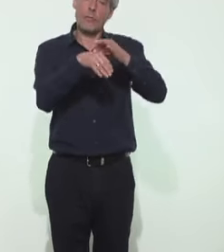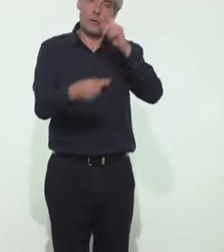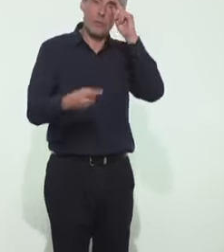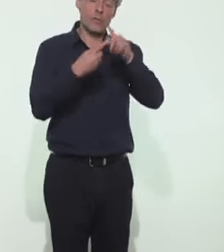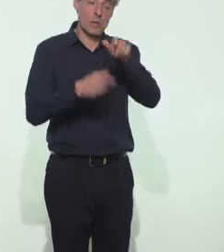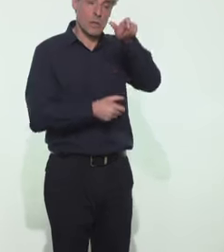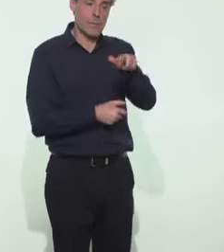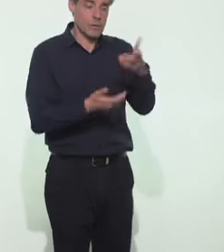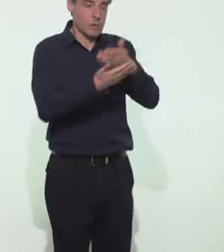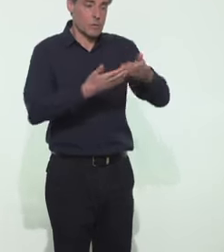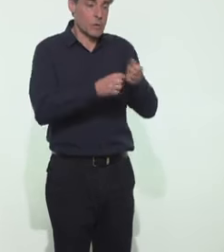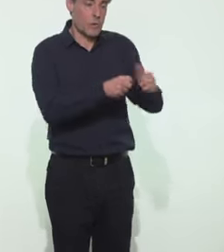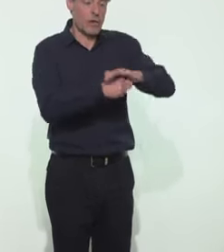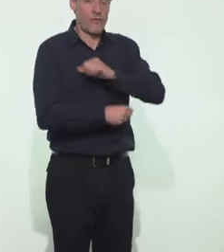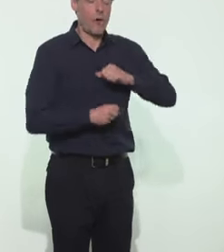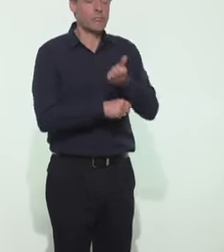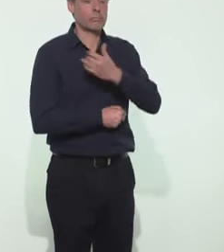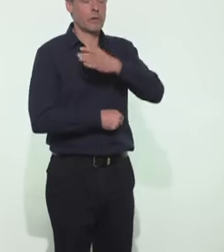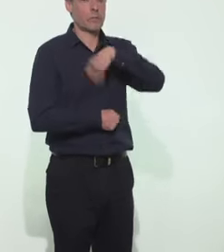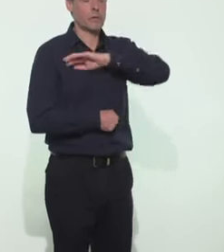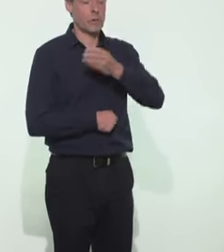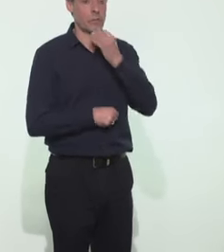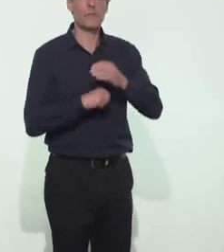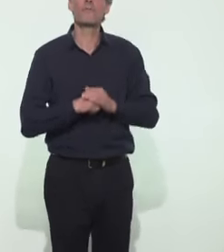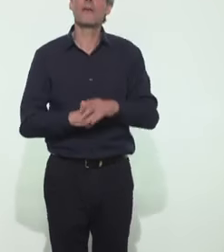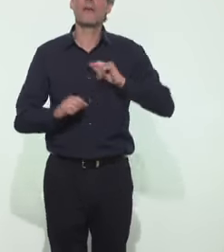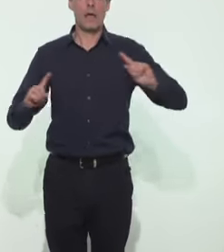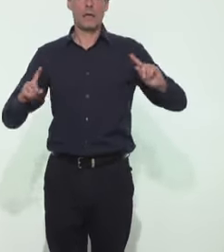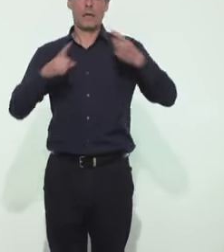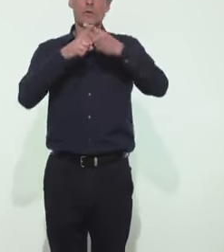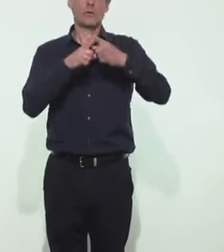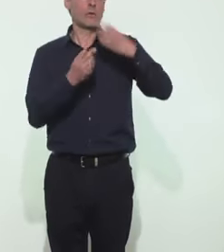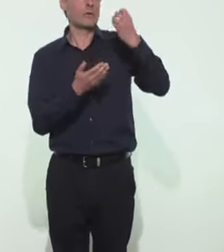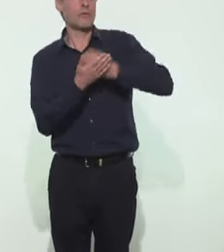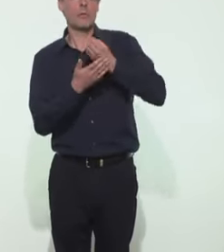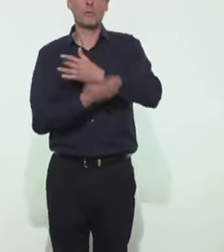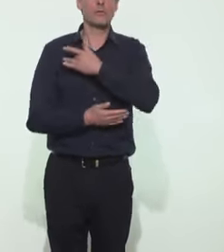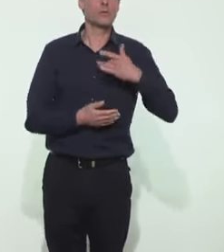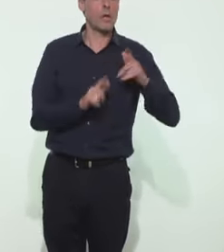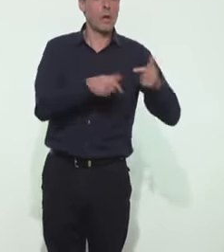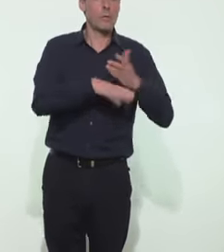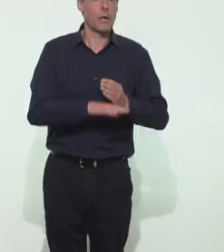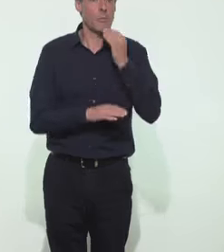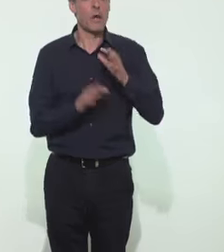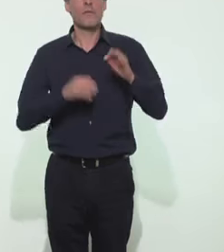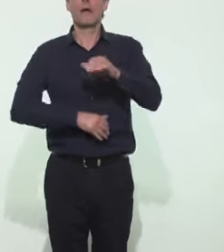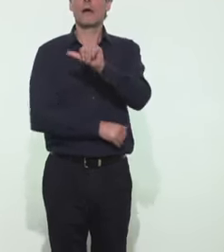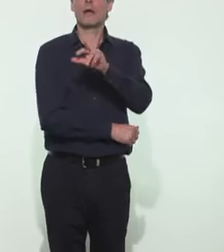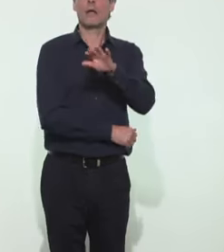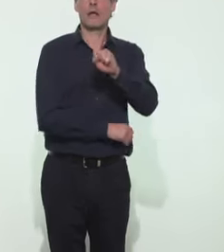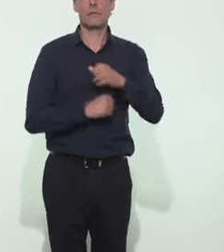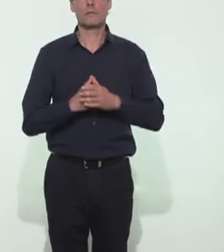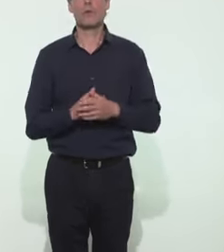les cas atteints de qu'ovide ils pourront s'appuyer sur la cartographie des ressources sanitaires disponibles au niveau des agences régionales de santé